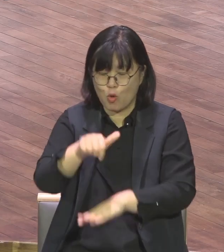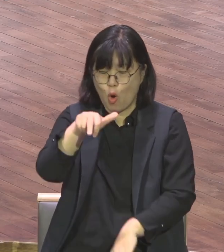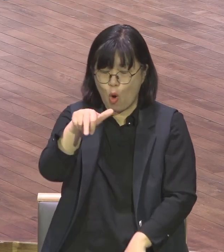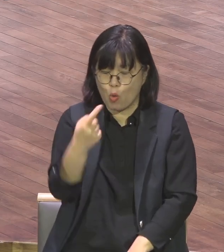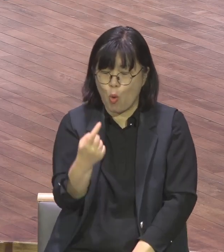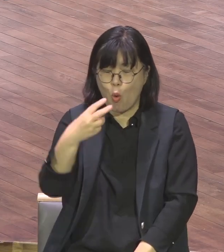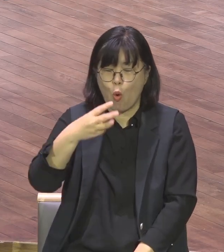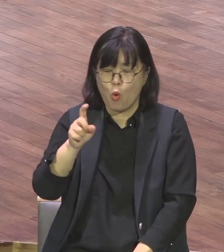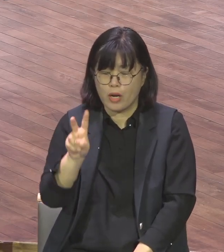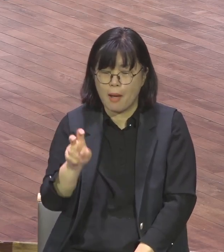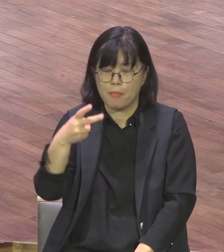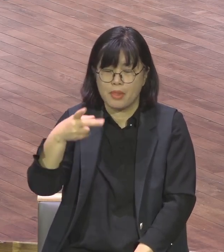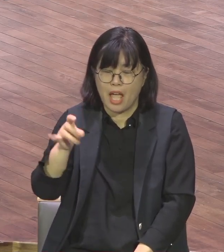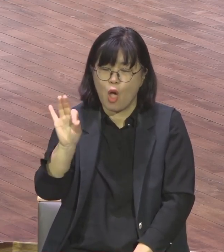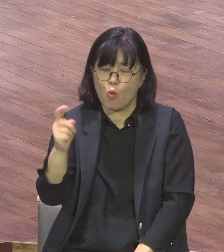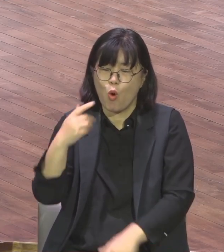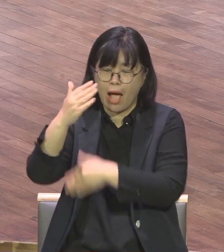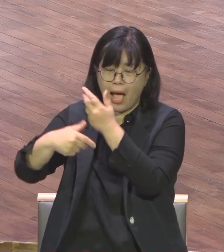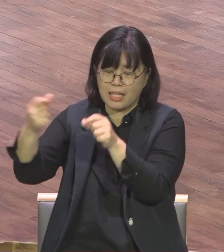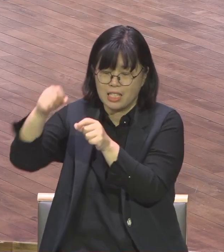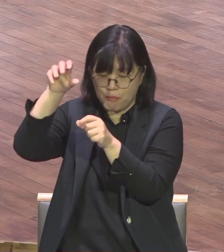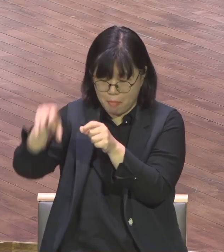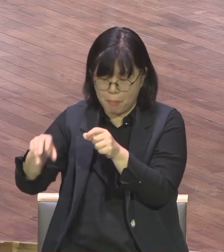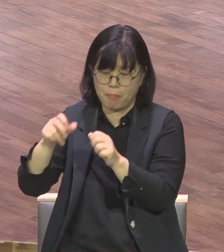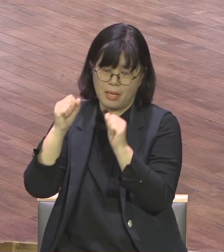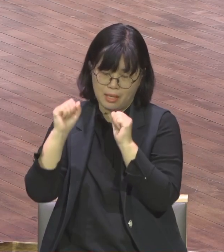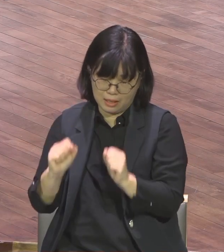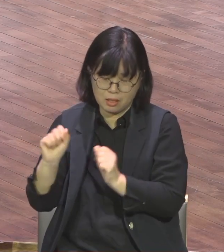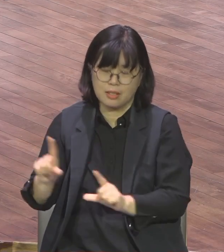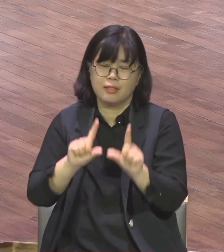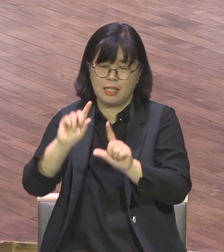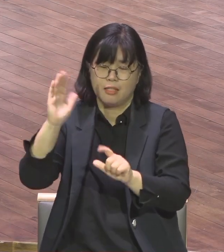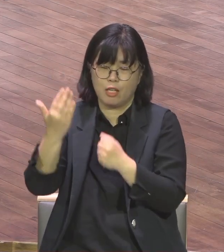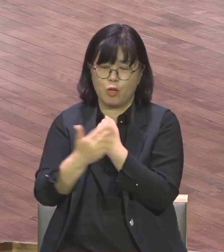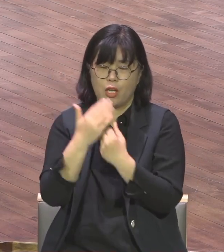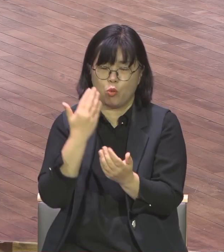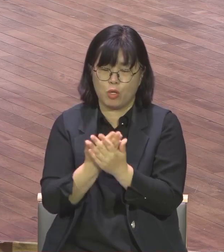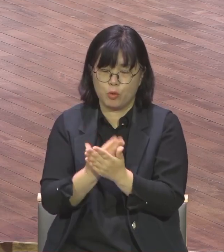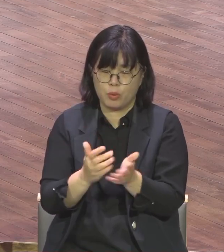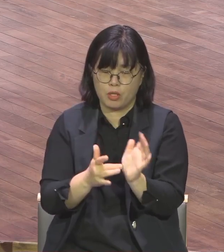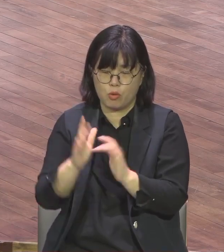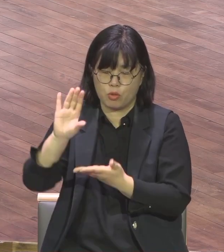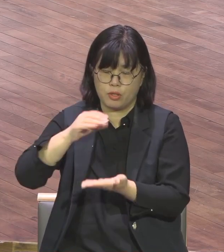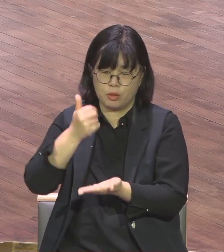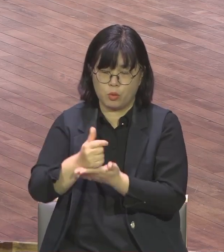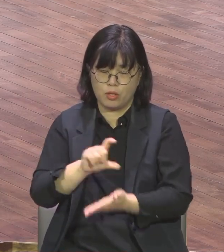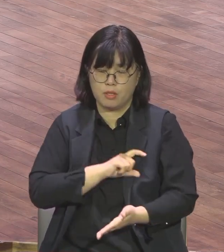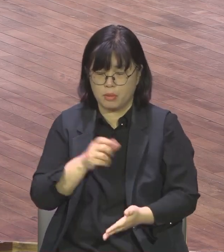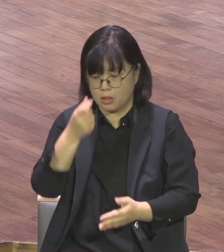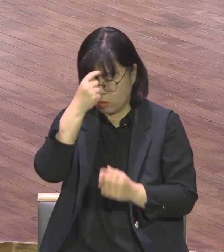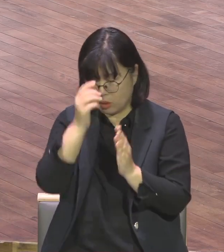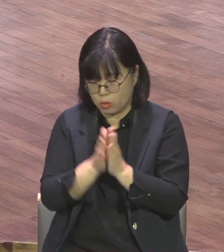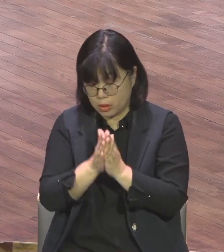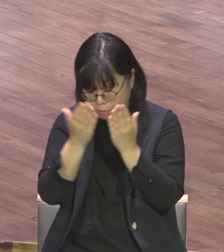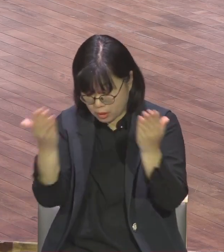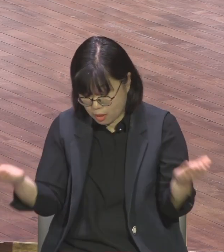앞에서 사는 자들 되게 하여 주옵소서. 예수 이름 받들어 기도합니다. 아멘. 아멘.